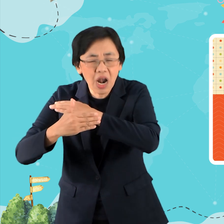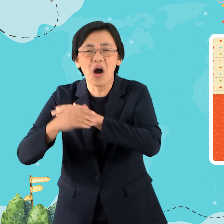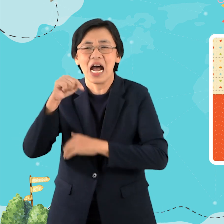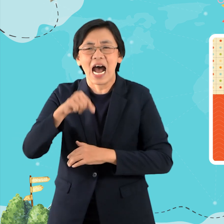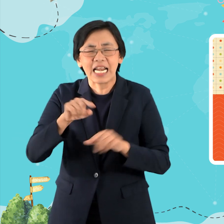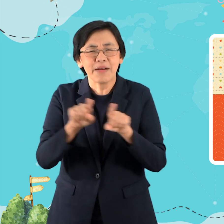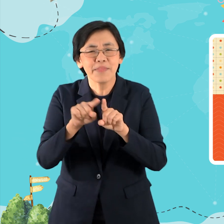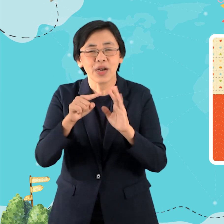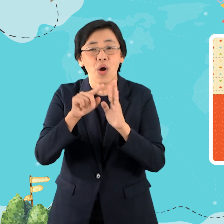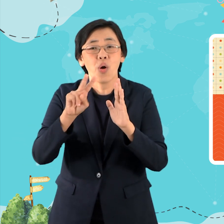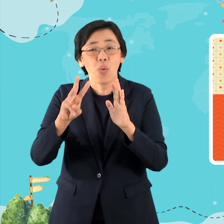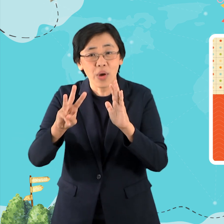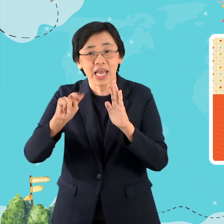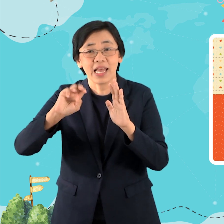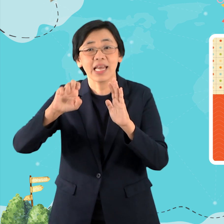ตะวันออก